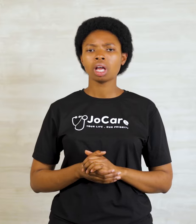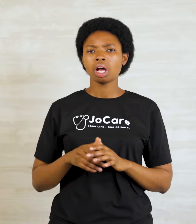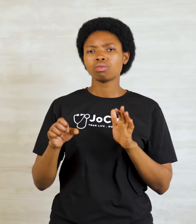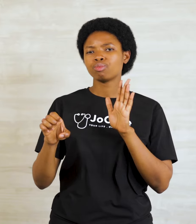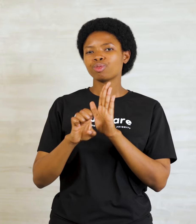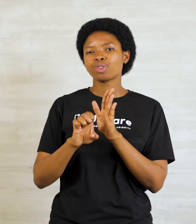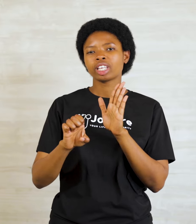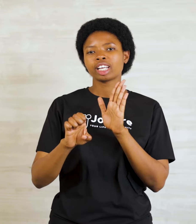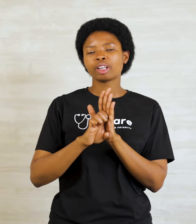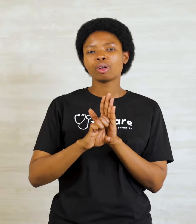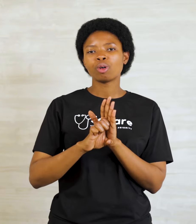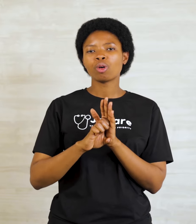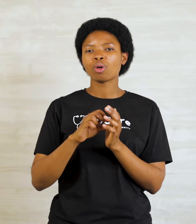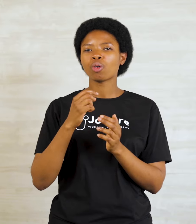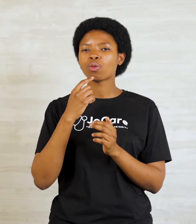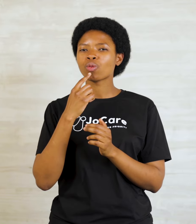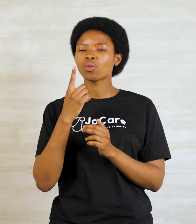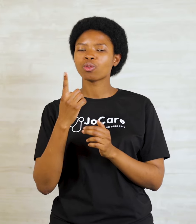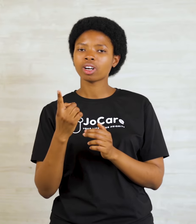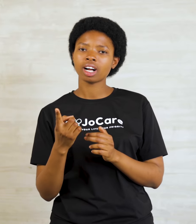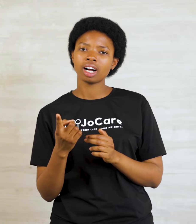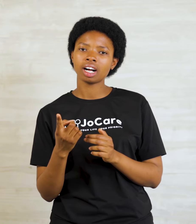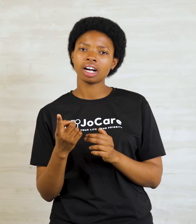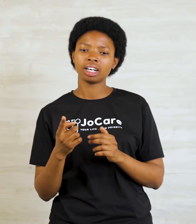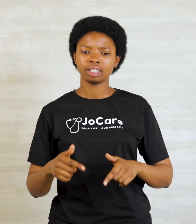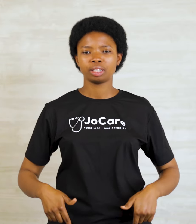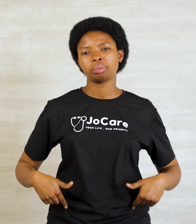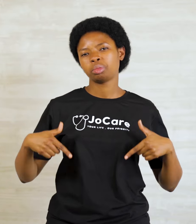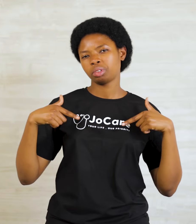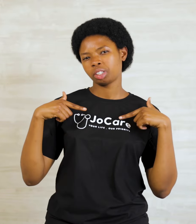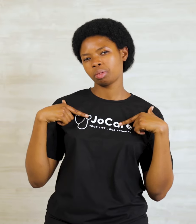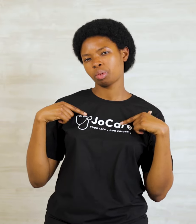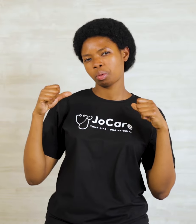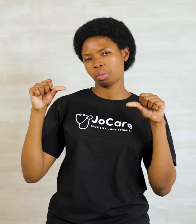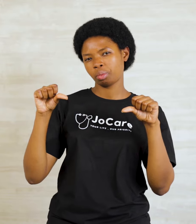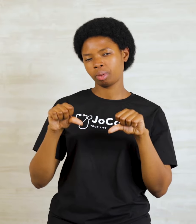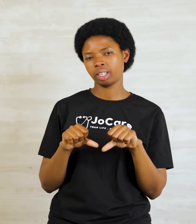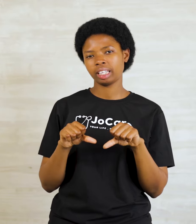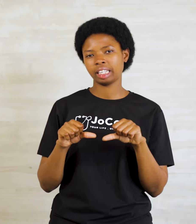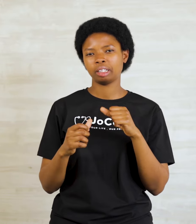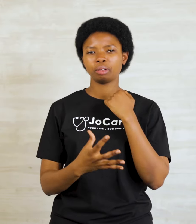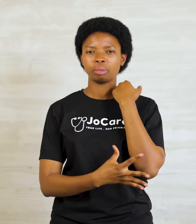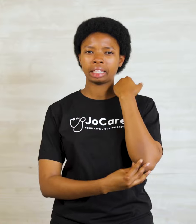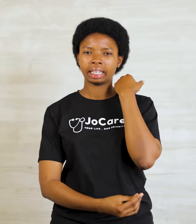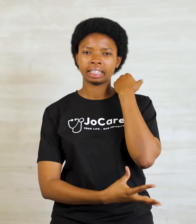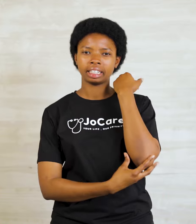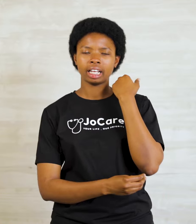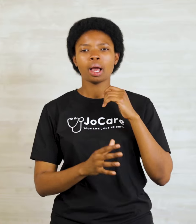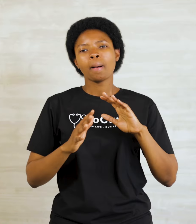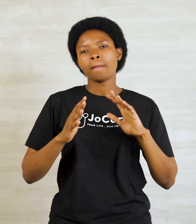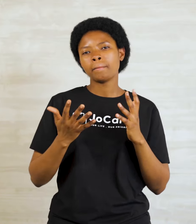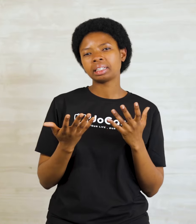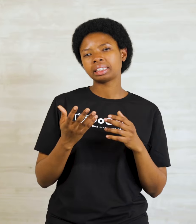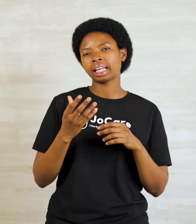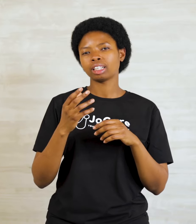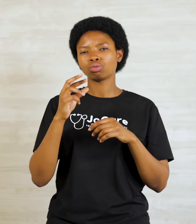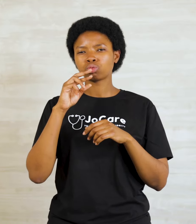Hari Urugero, impamvu? kuvuga imibereho mibi, ubukene, ese ibara